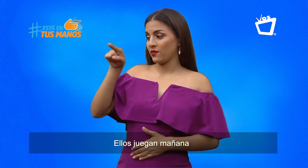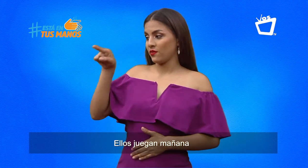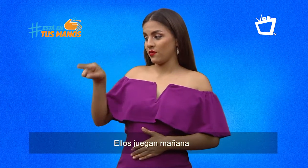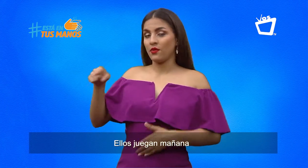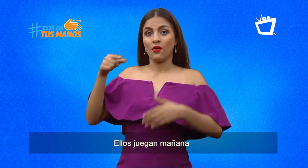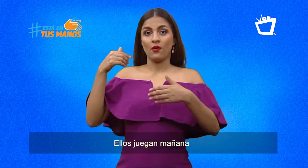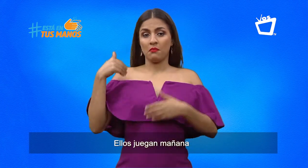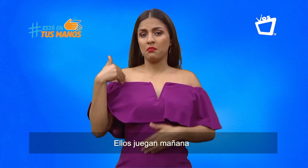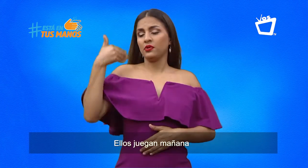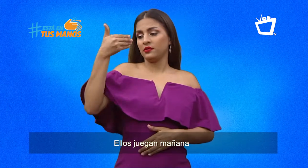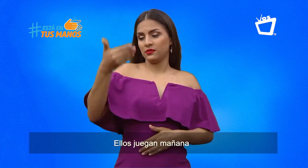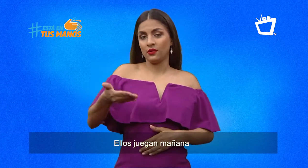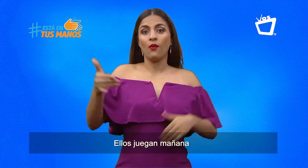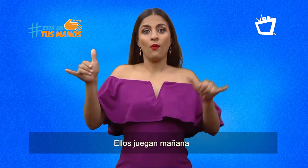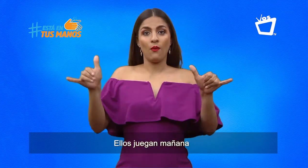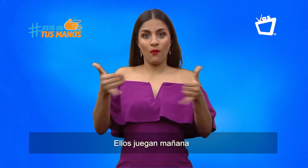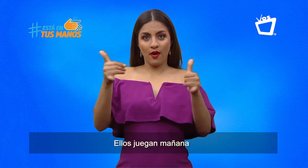ellos juegan mañana